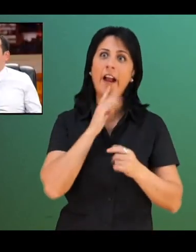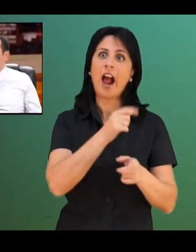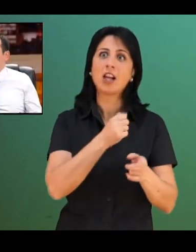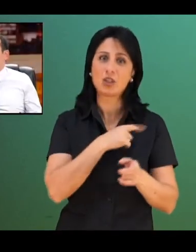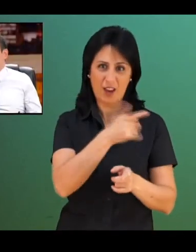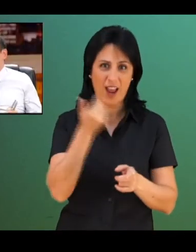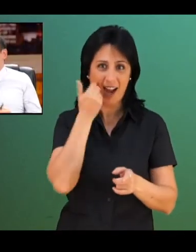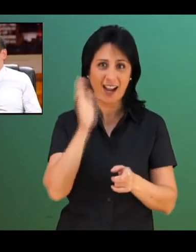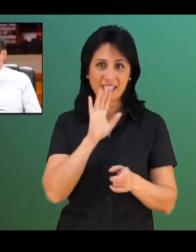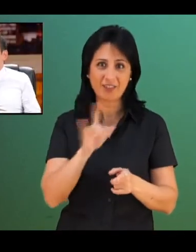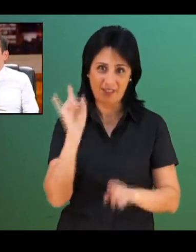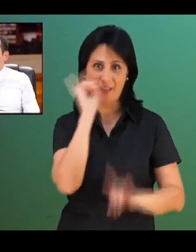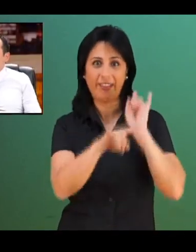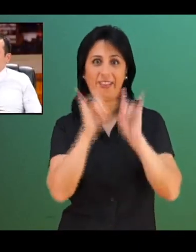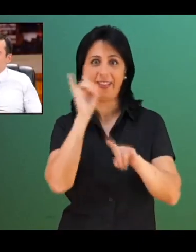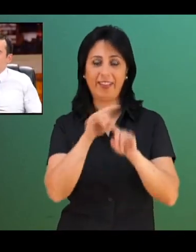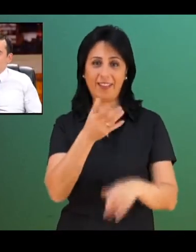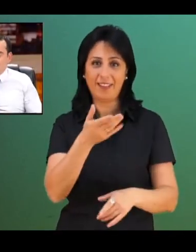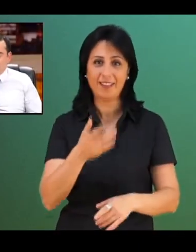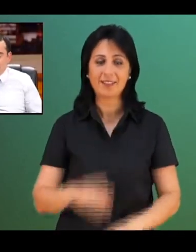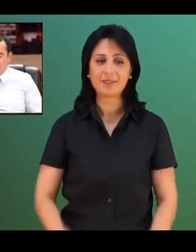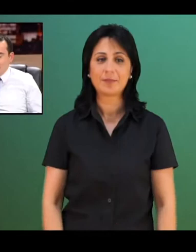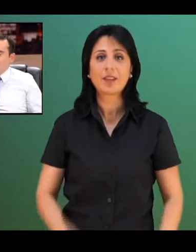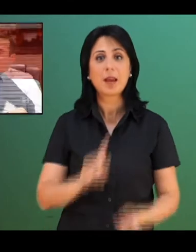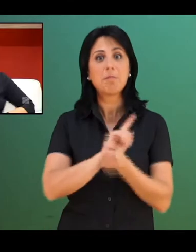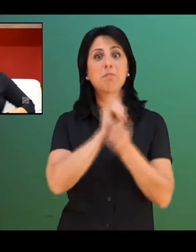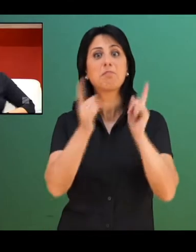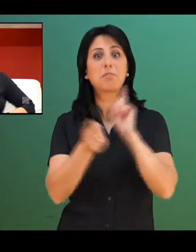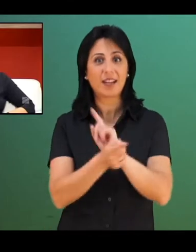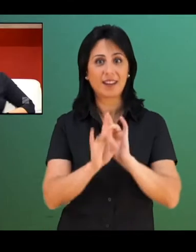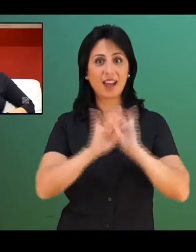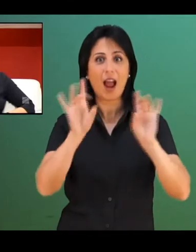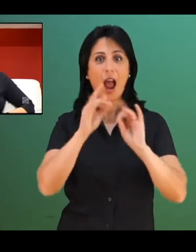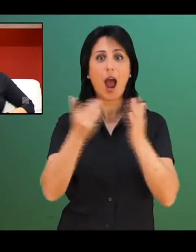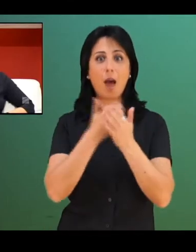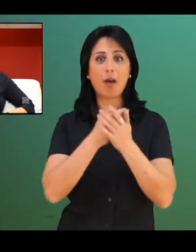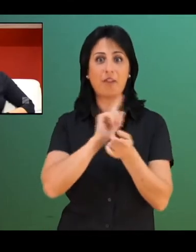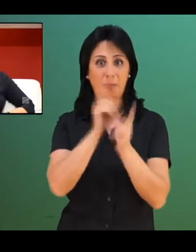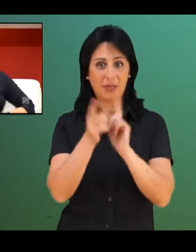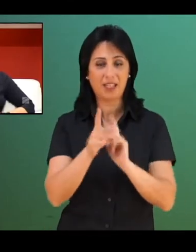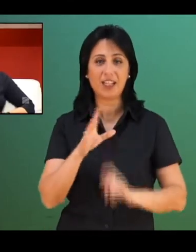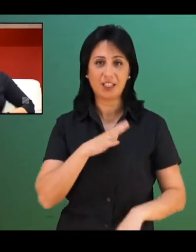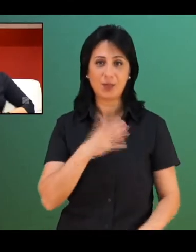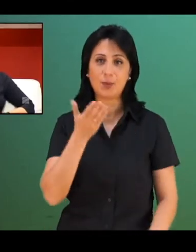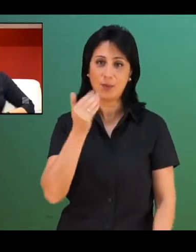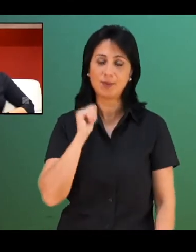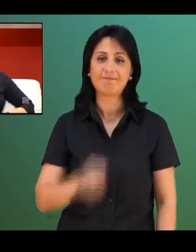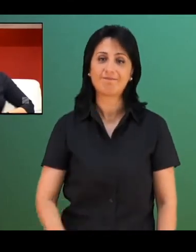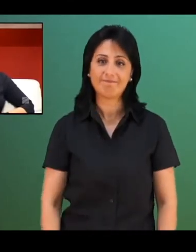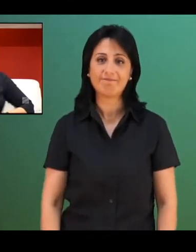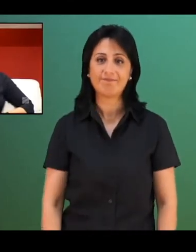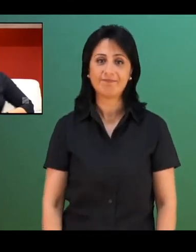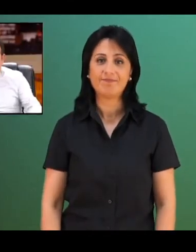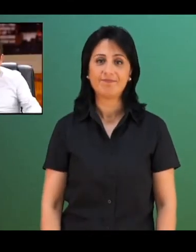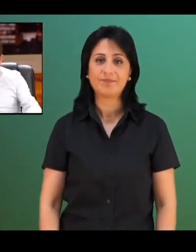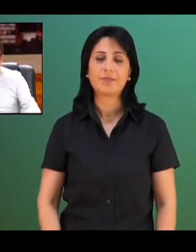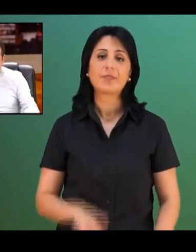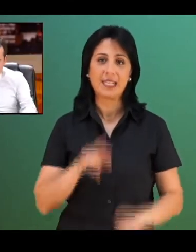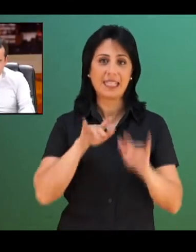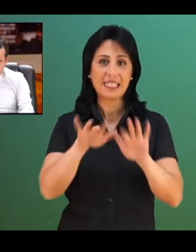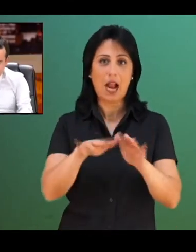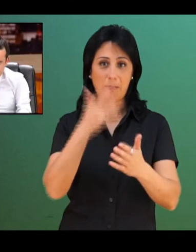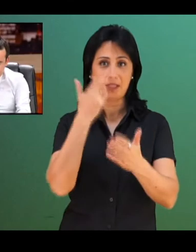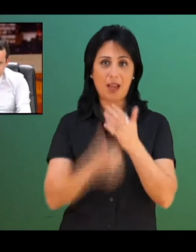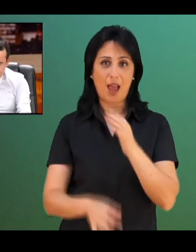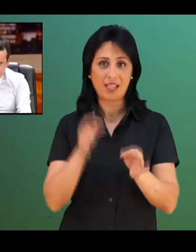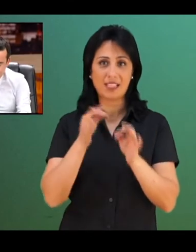იყო ყველაფერი მაგრამ ისეთი გამოიყენა ძალიან ბევრი თურმე პირიქით გეუბნებოდნენ ხო ეს საქმე წააგეთ ეს საქმე წავაგეთ კარგი ესე მე